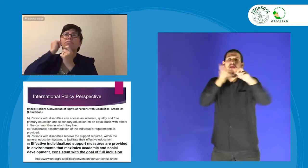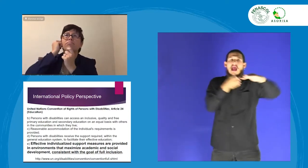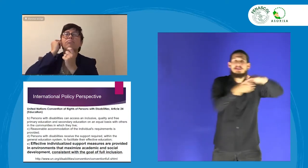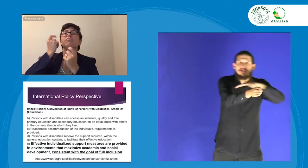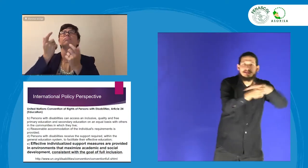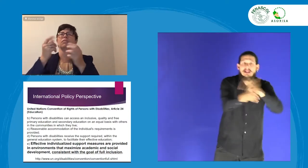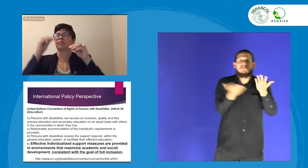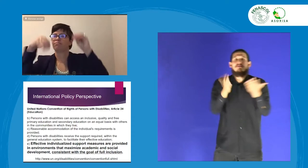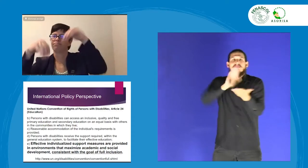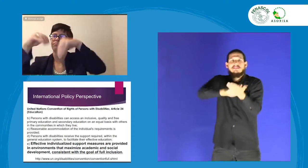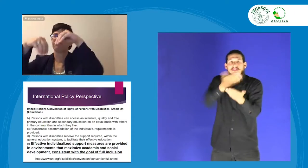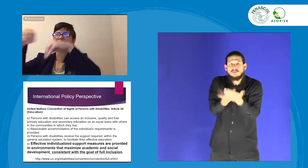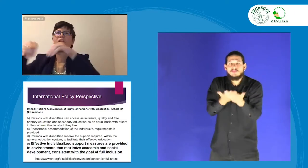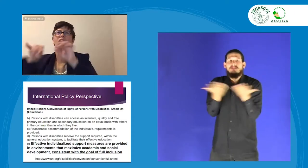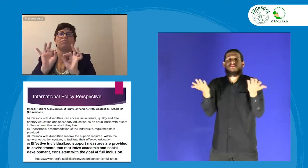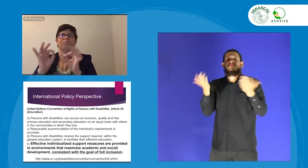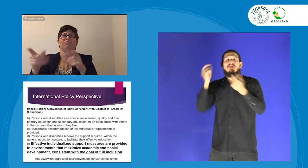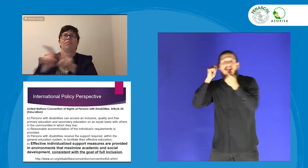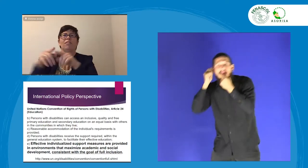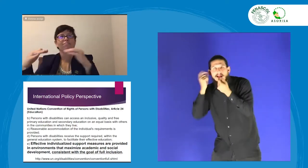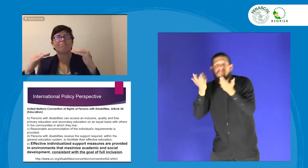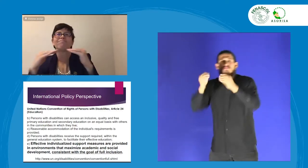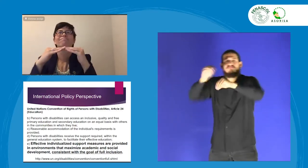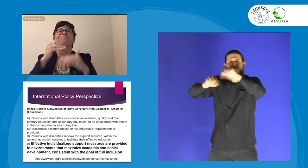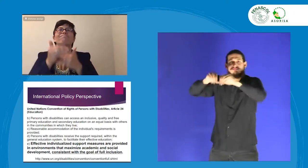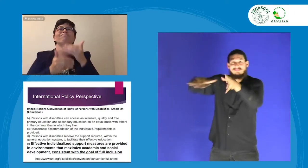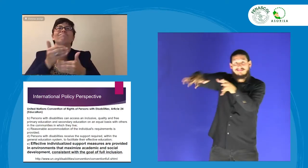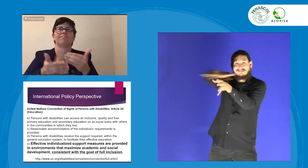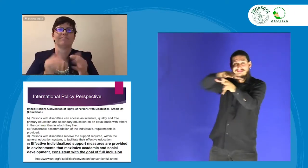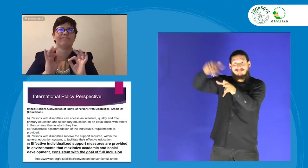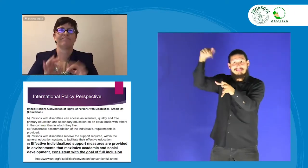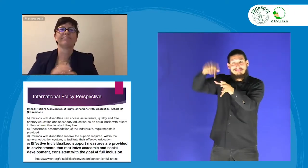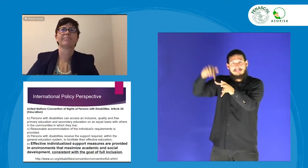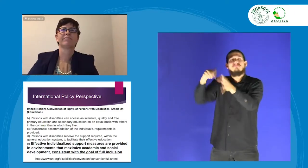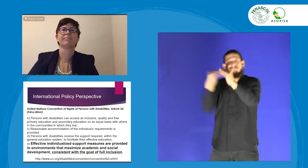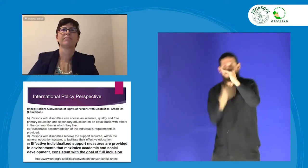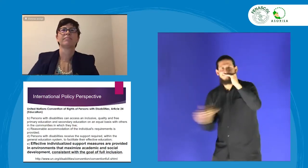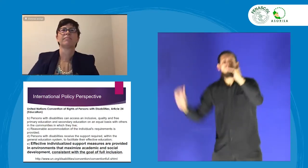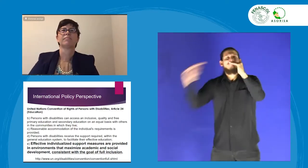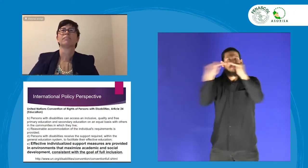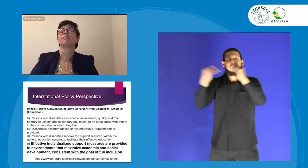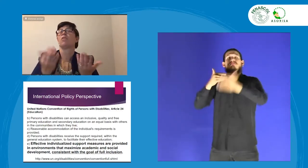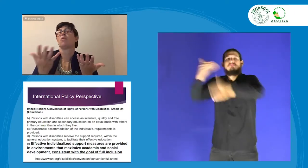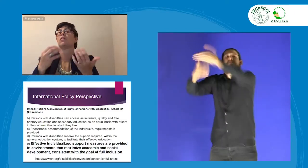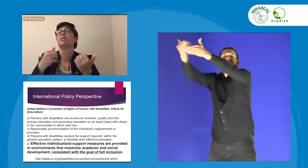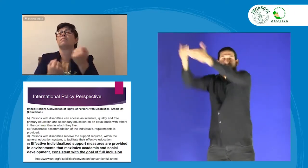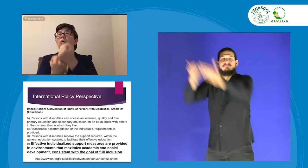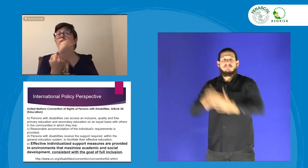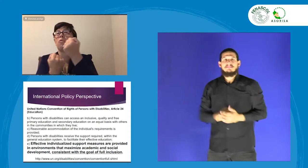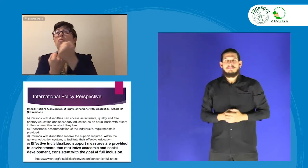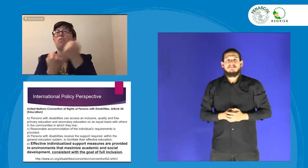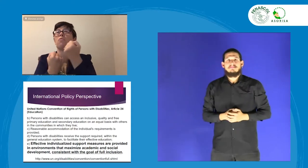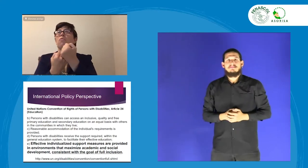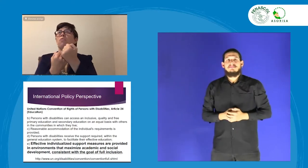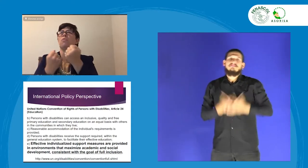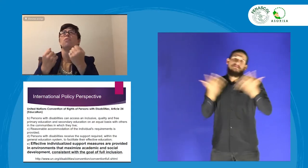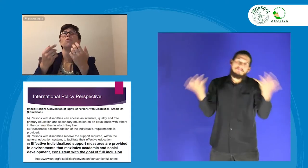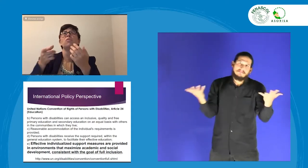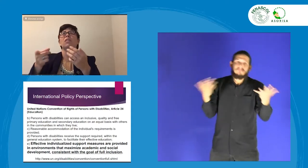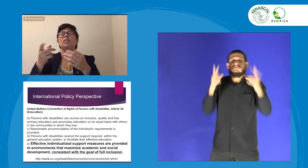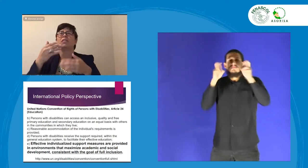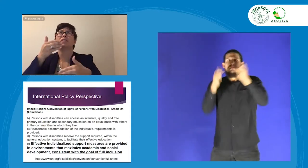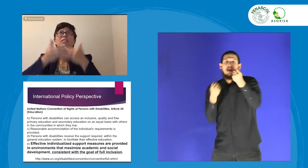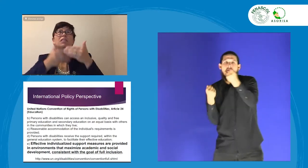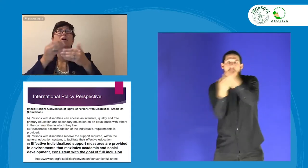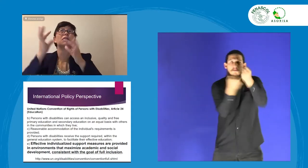deberíamos hablar acerca de acceso a la interpretación o a diferentes tecnologías que puedan subsanar la comunicación